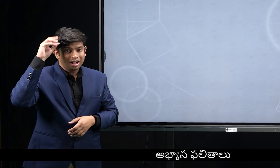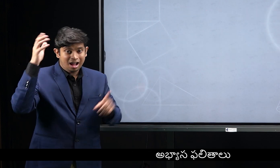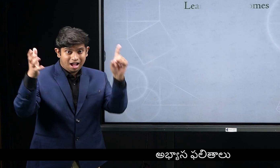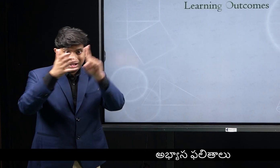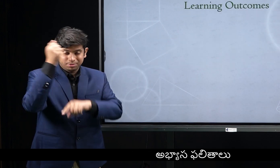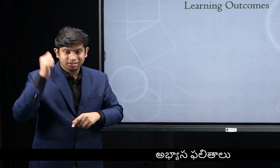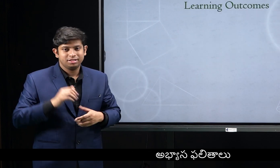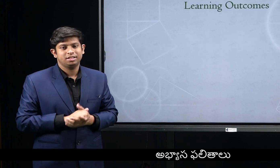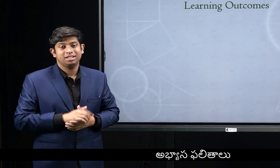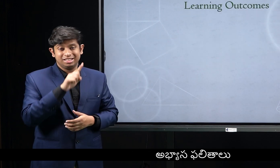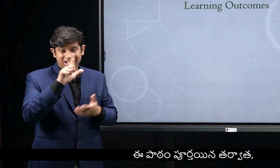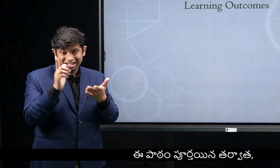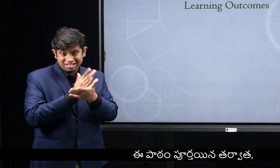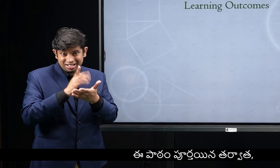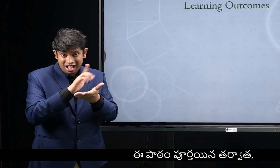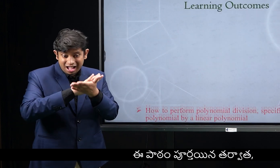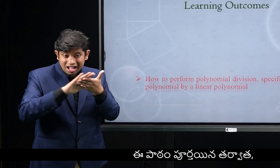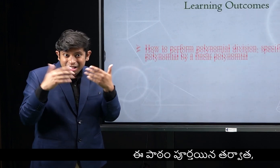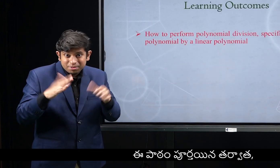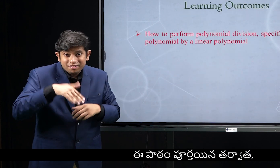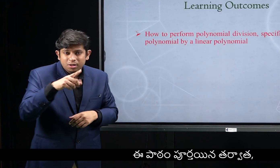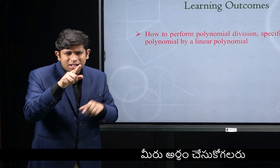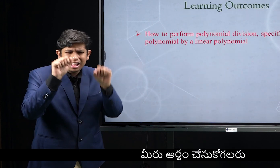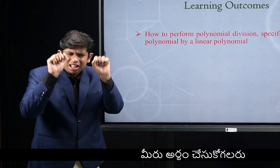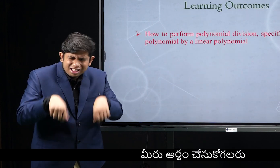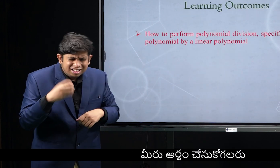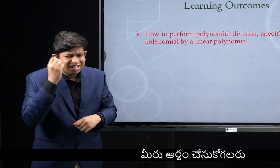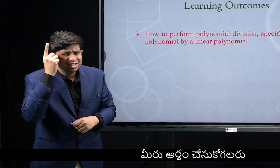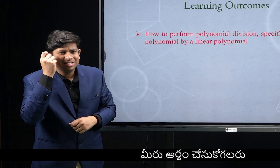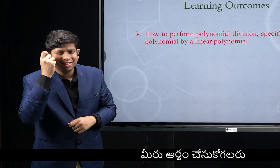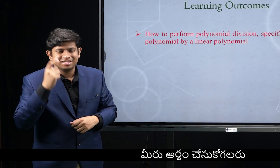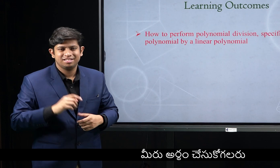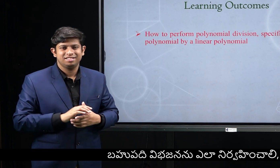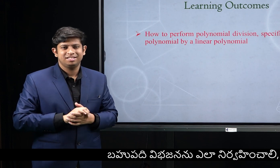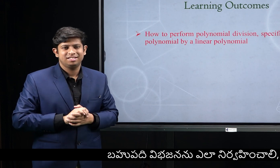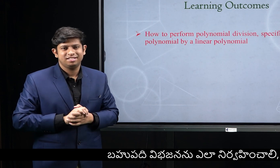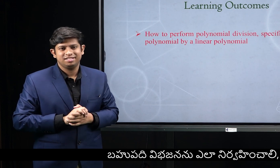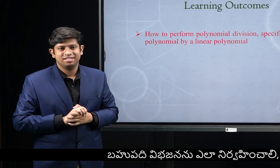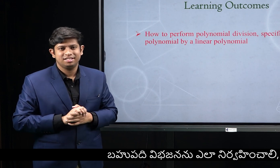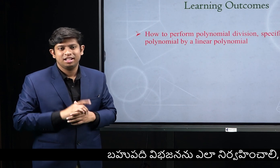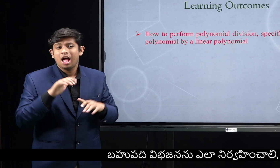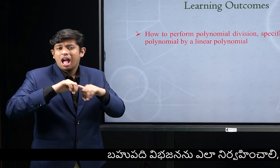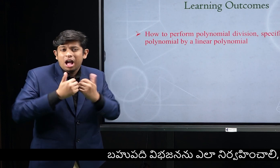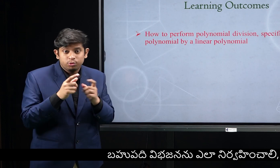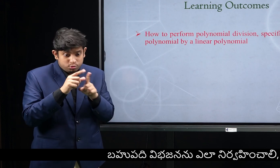అభ్యాస ఫలితాలు ఈ పాఠం పూర్తయిన తర్వాత మీరు అర్థం చేసుకోగలరు. బహుపది విభజనను ఎలా